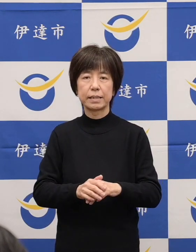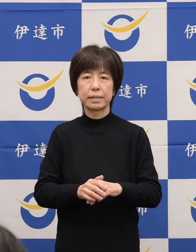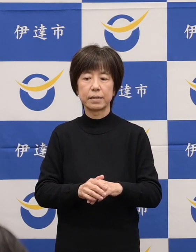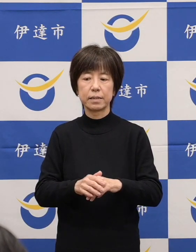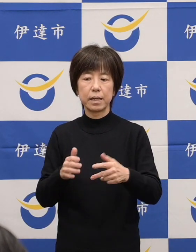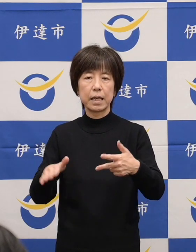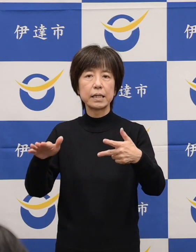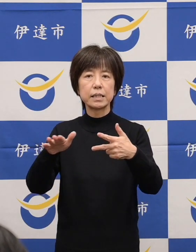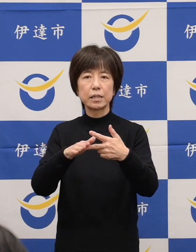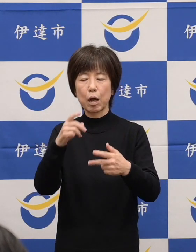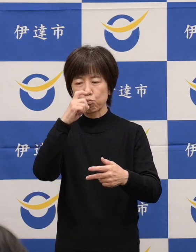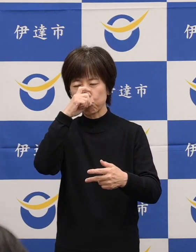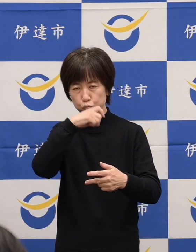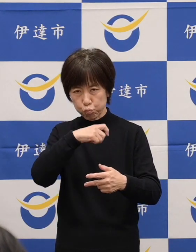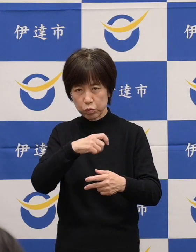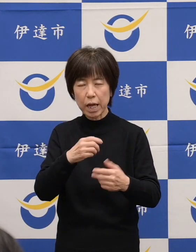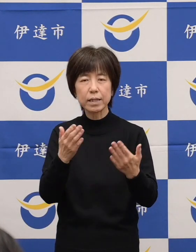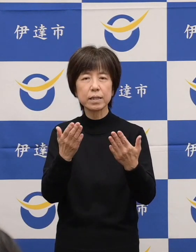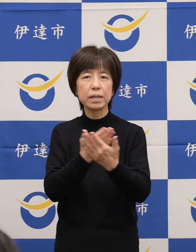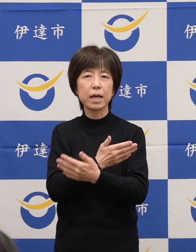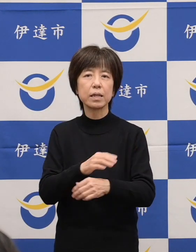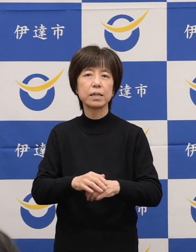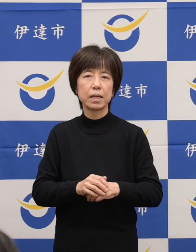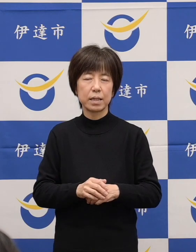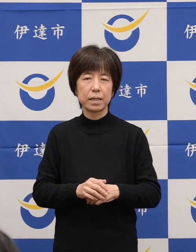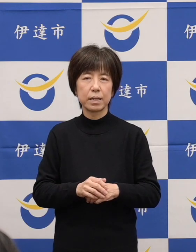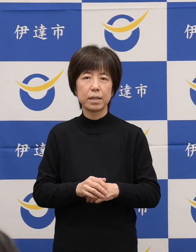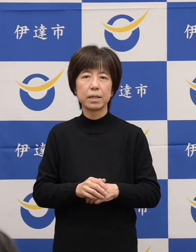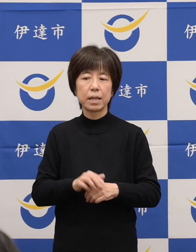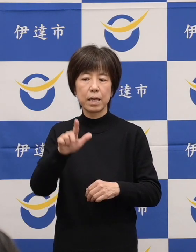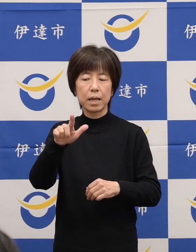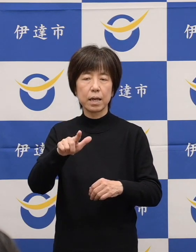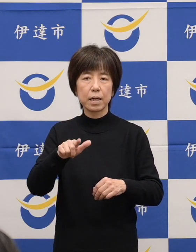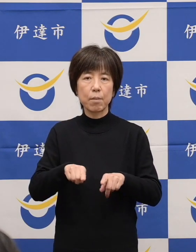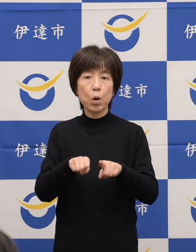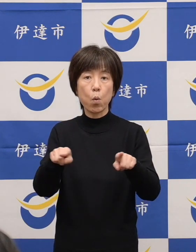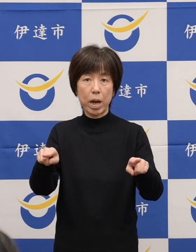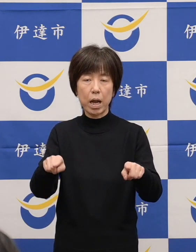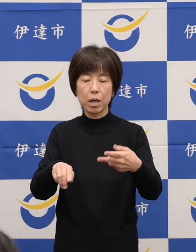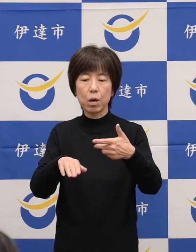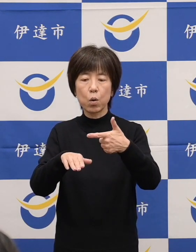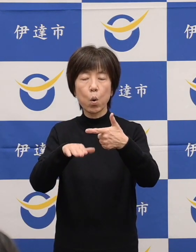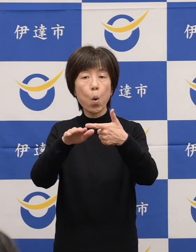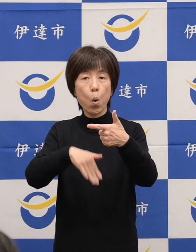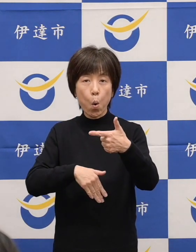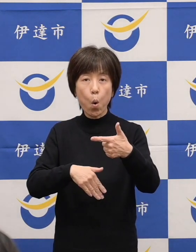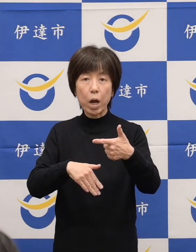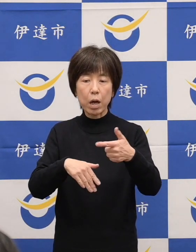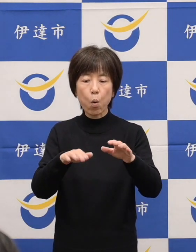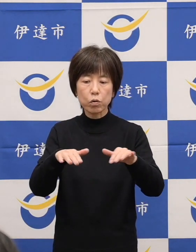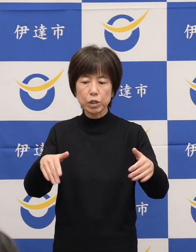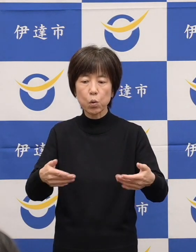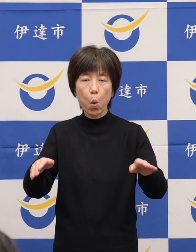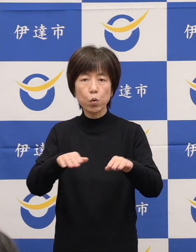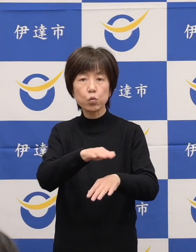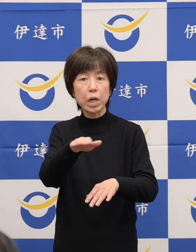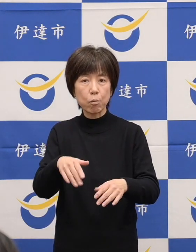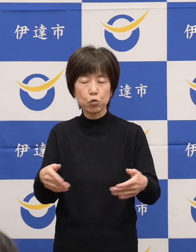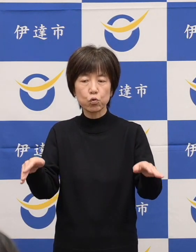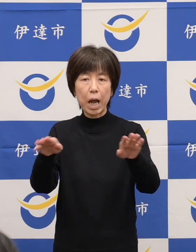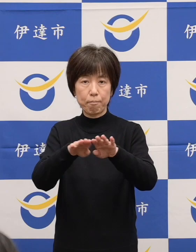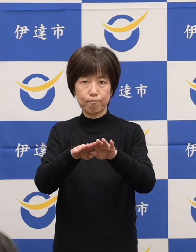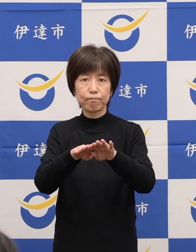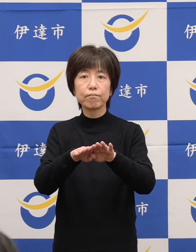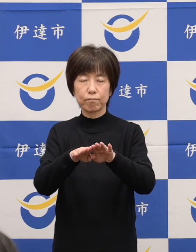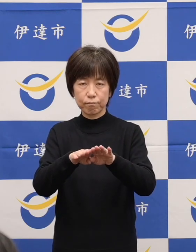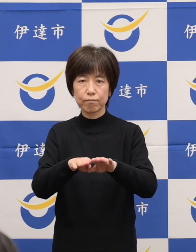が老朽化しており、狭小でありました上小原放課後児童クラブ館が完成をしまして、